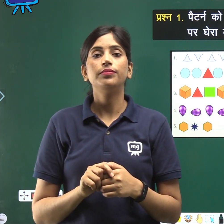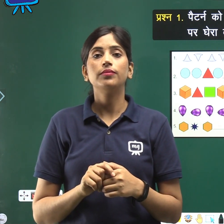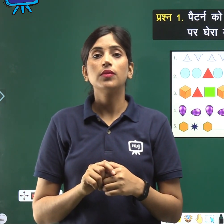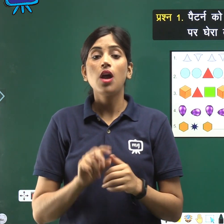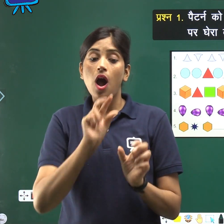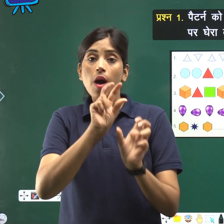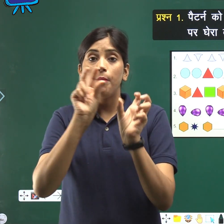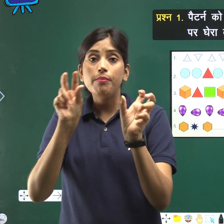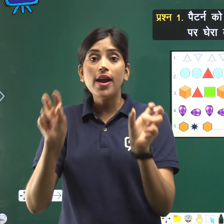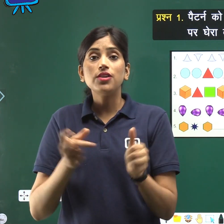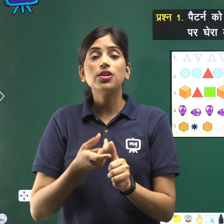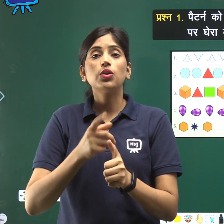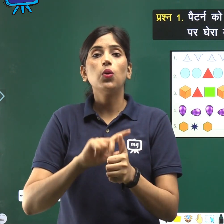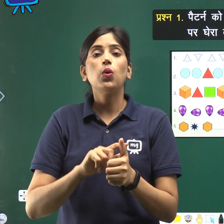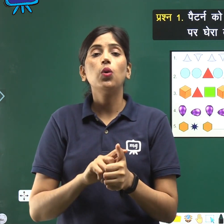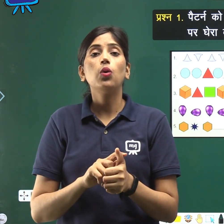पैटर्न को